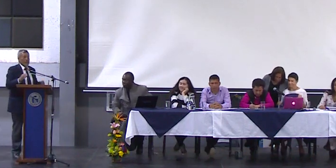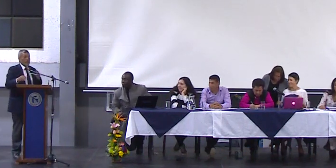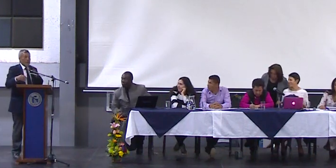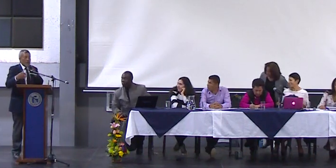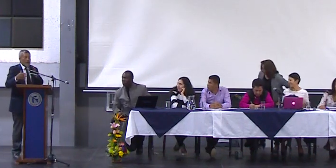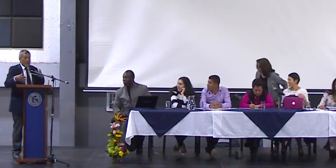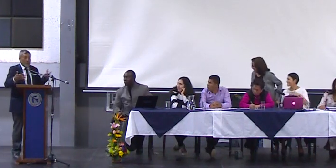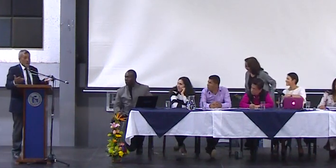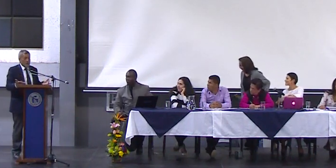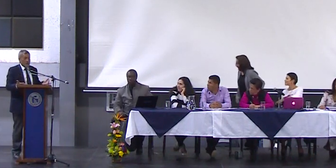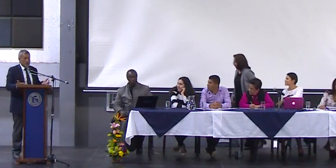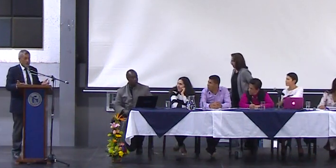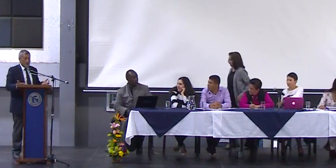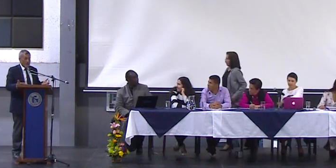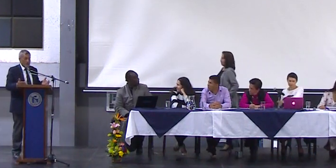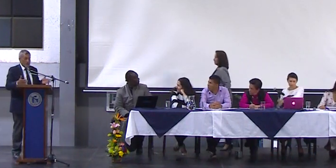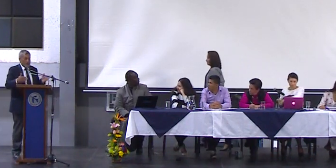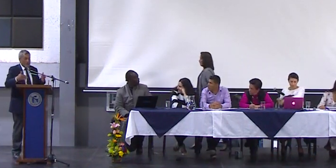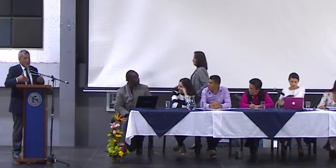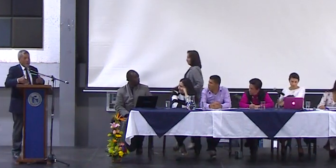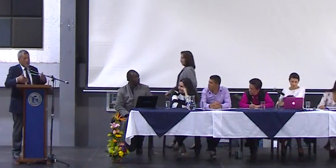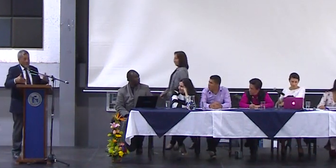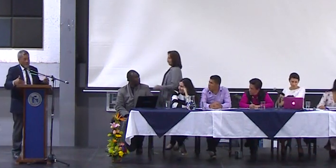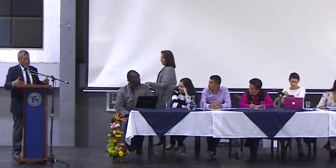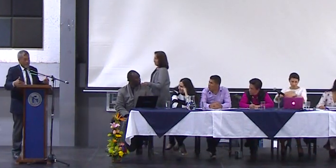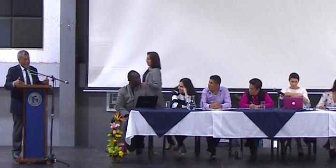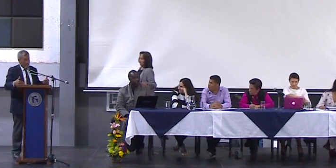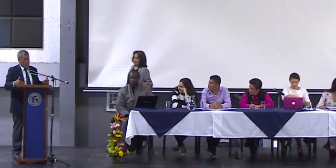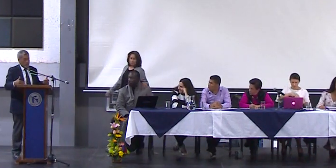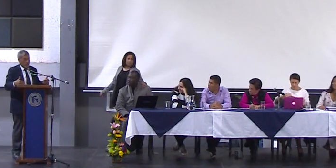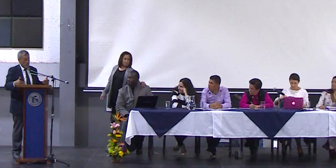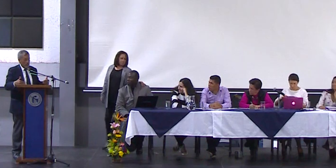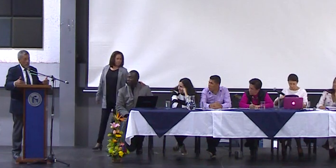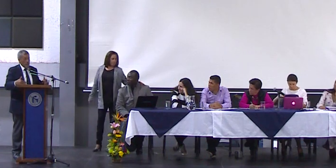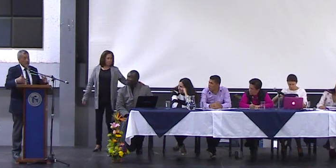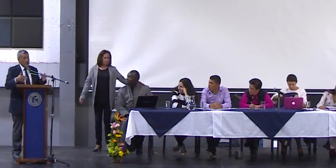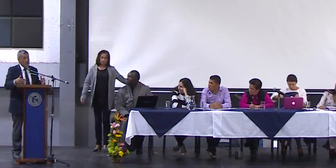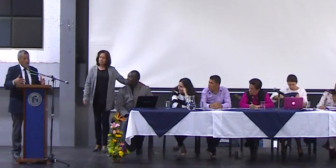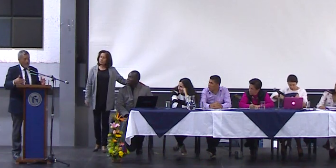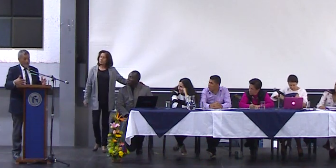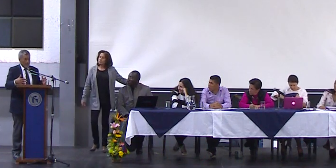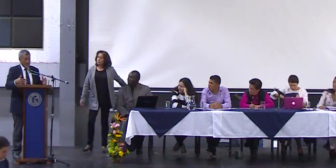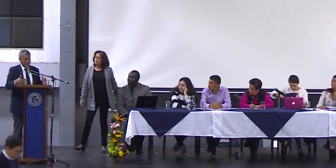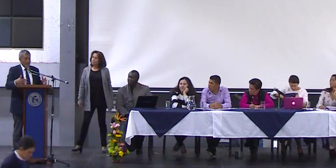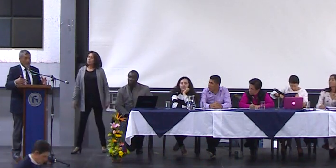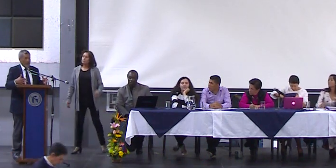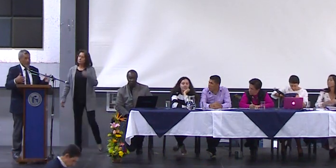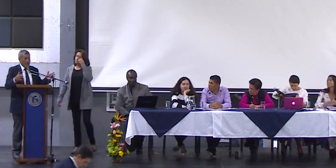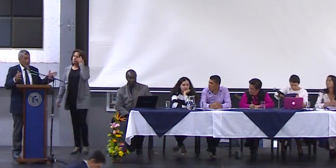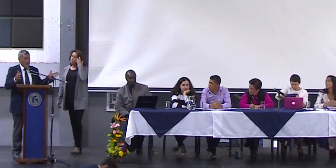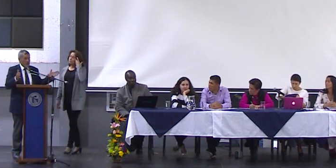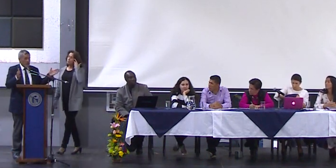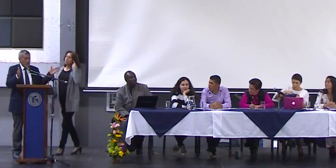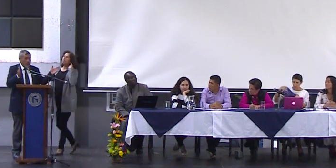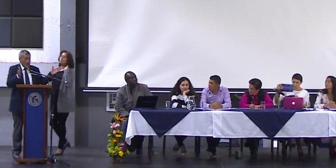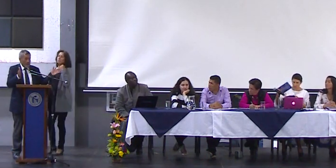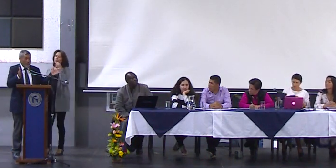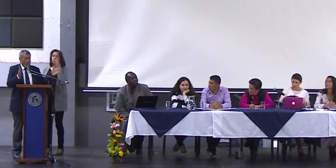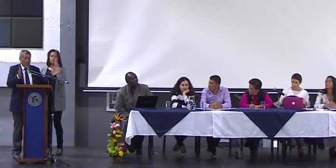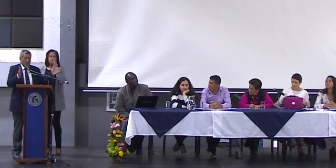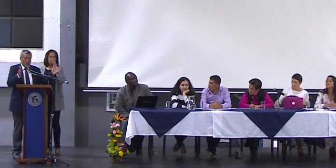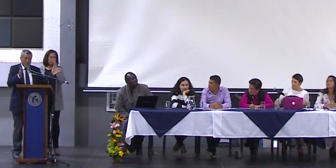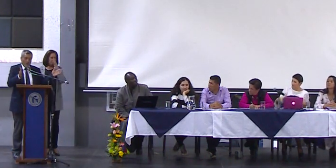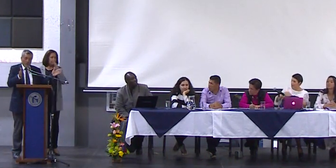igual hay que hacer los ajustes entonces había dos paneles separados los vamos a unir para tratar todo el